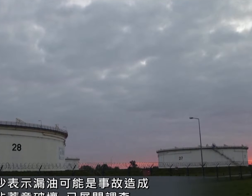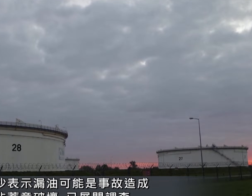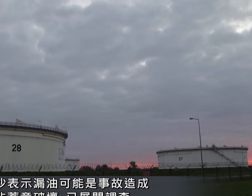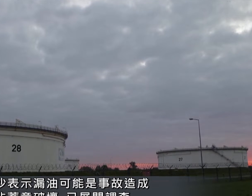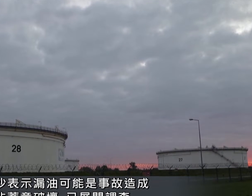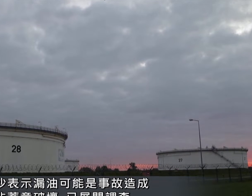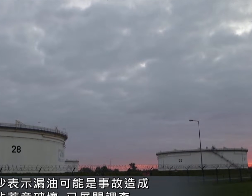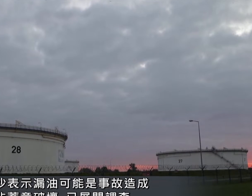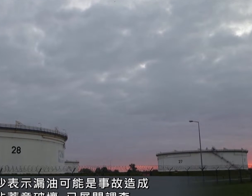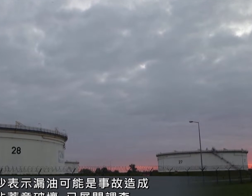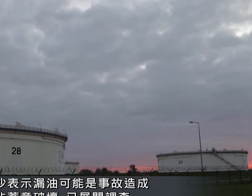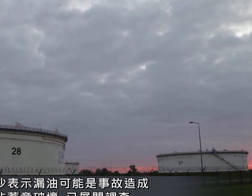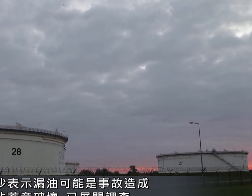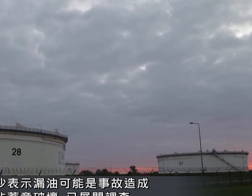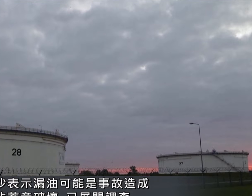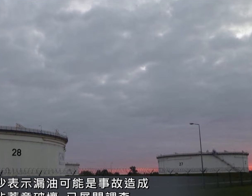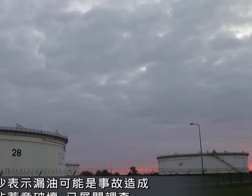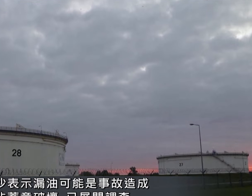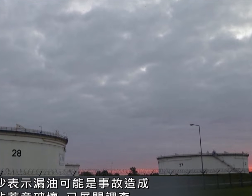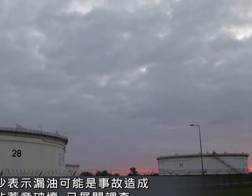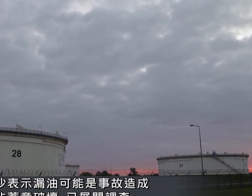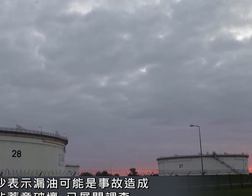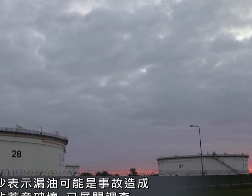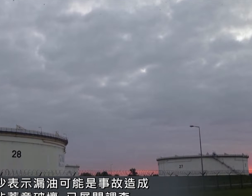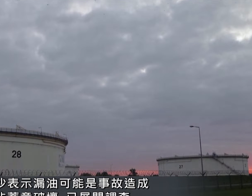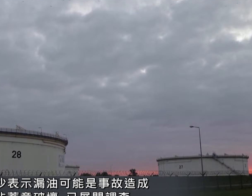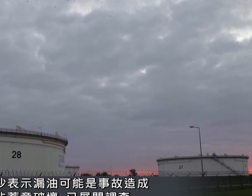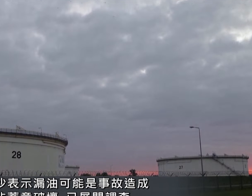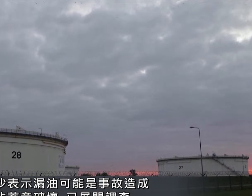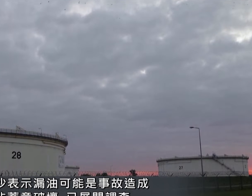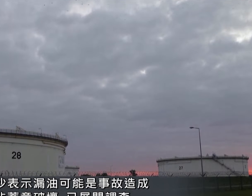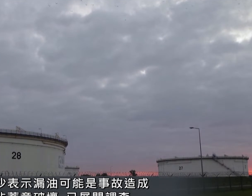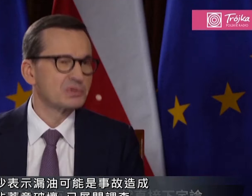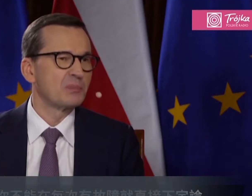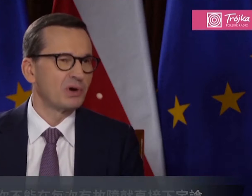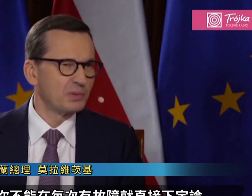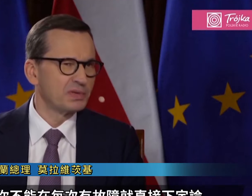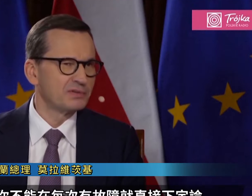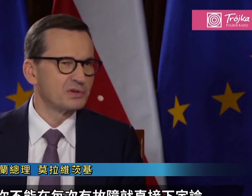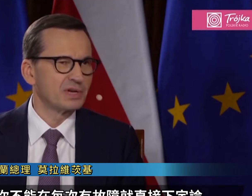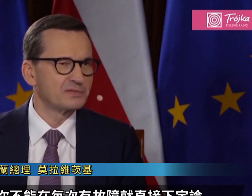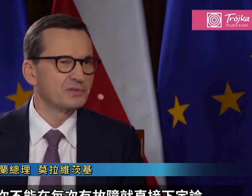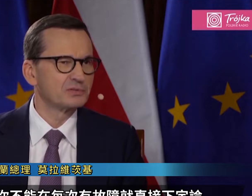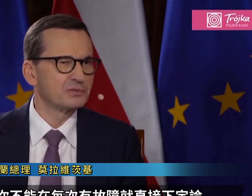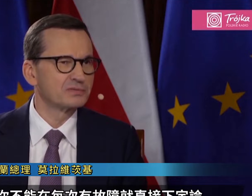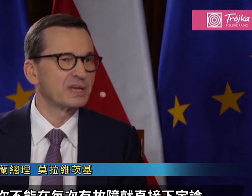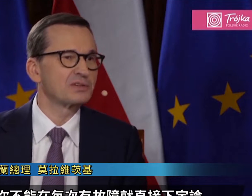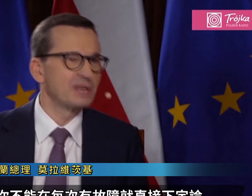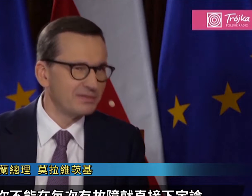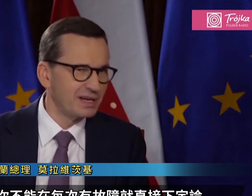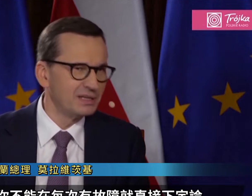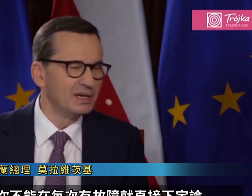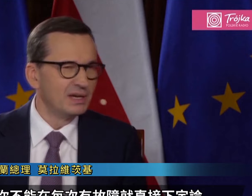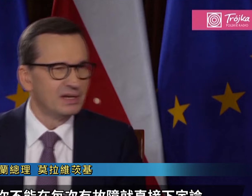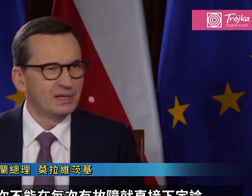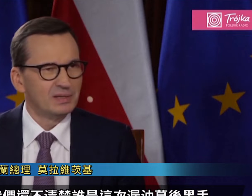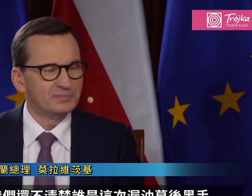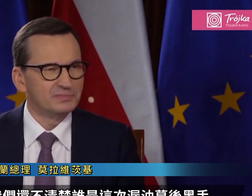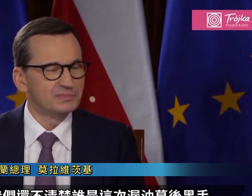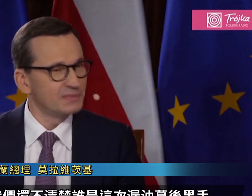漏油可能是事故造成，而非蓄意破坏，已展开调查。 Nie można pochopnie wyciągać wniosków z każdej awarii.